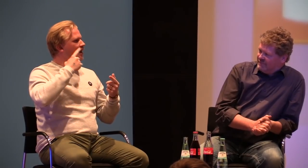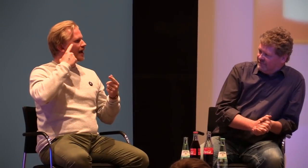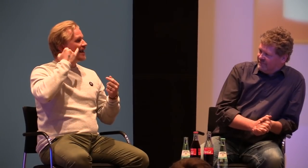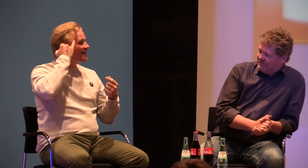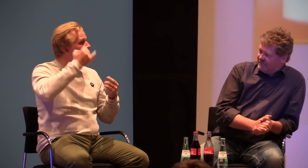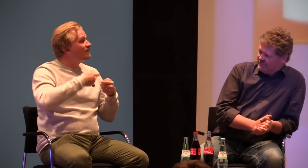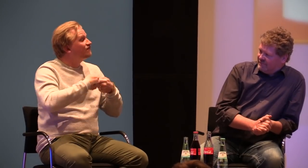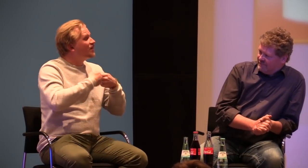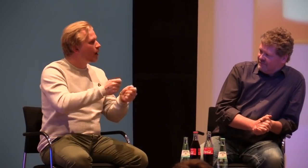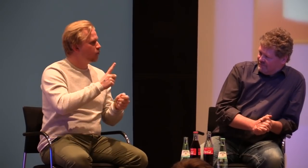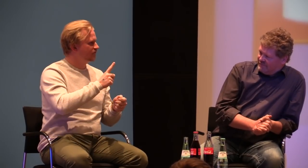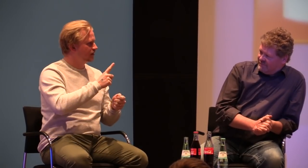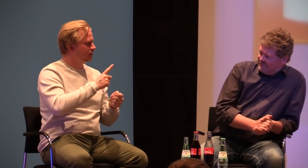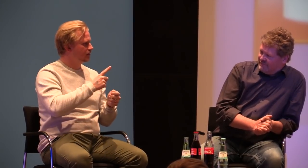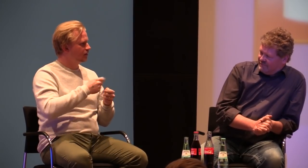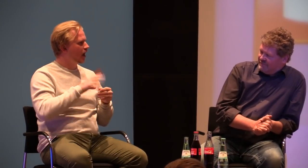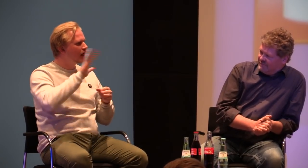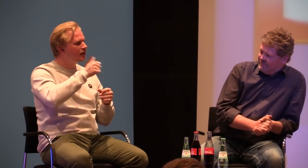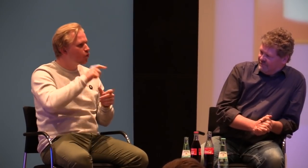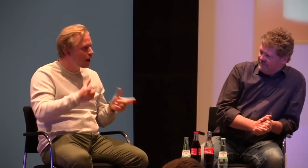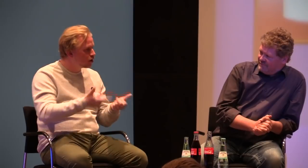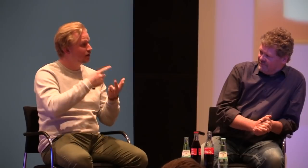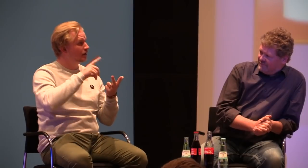haben, Sachen anzupacken, Ideen zu verkaufen.